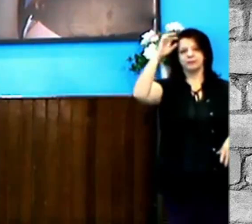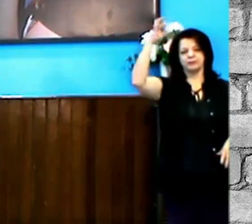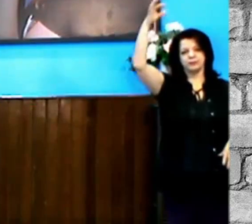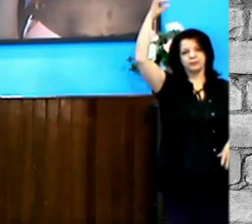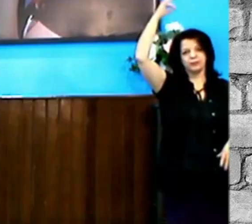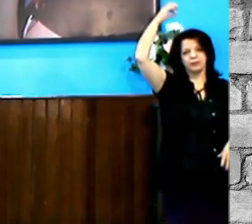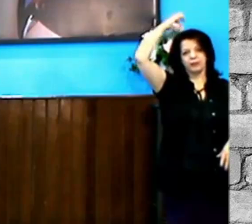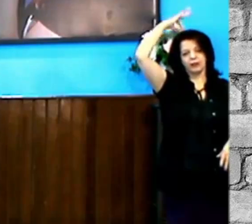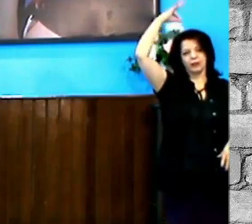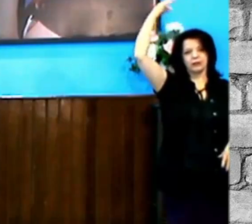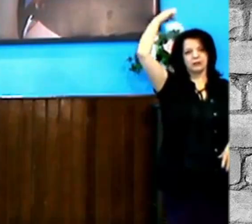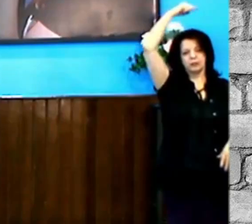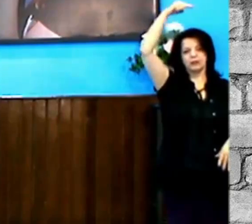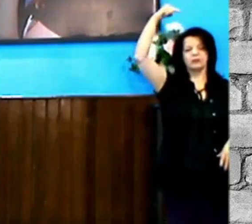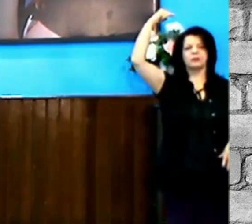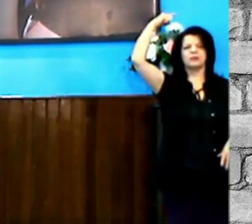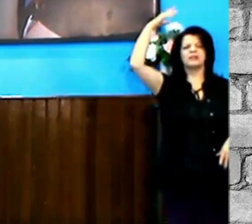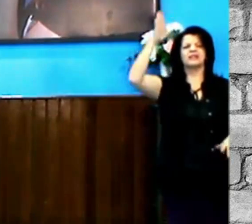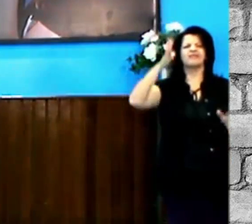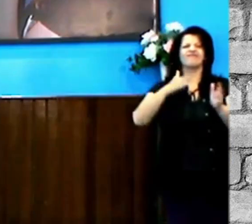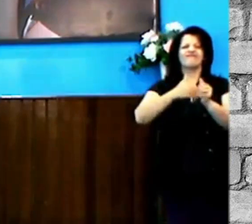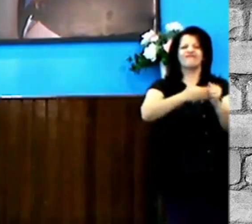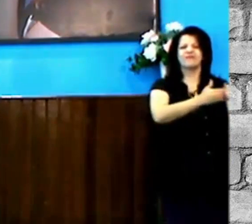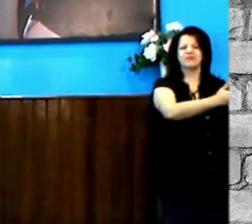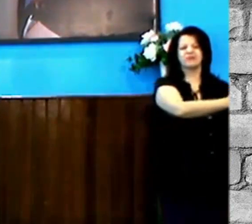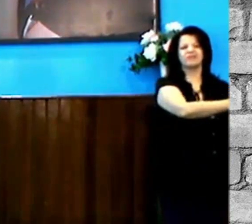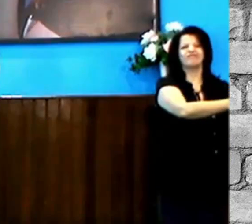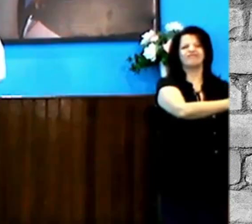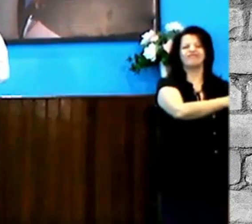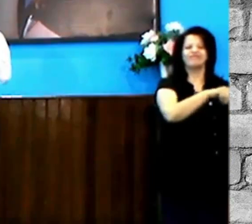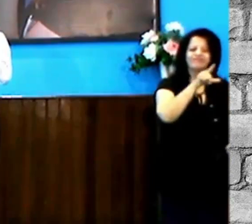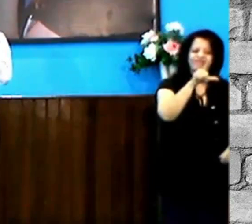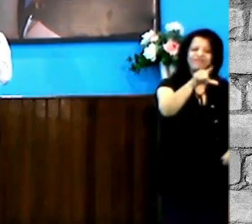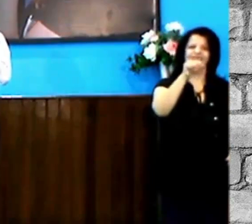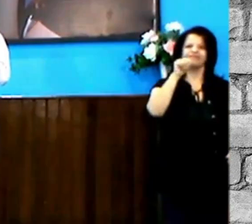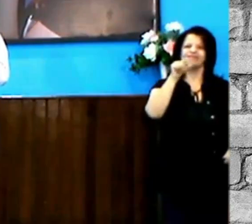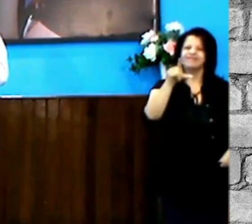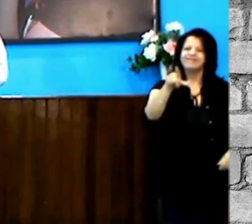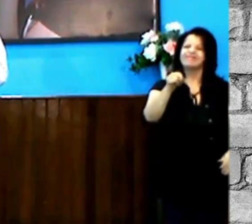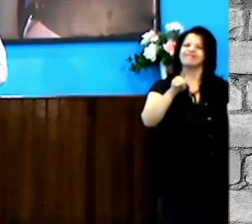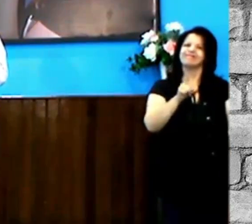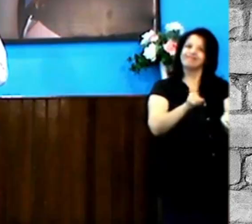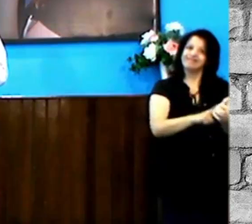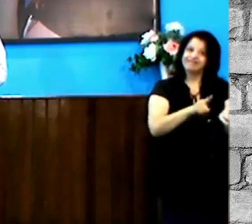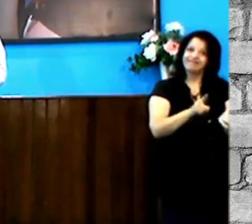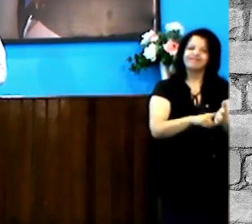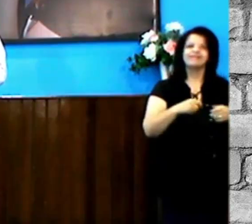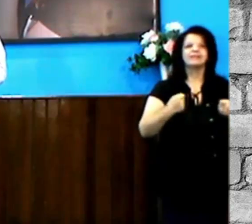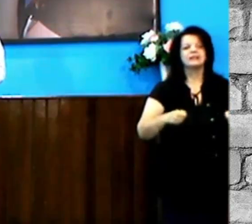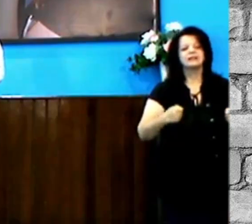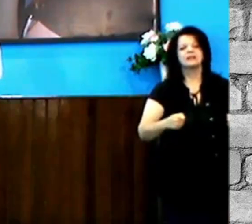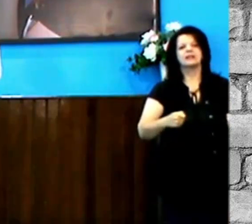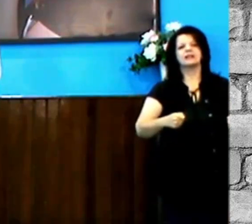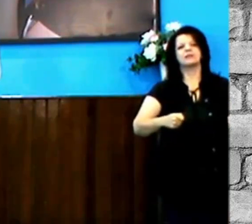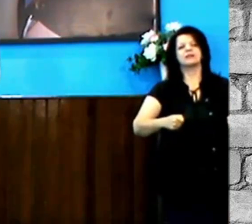muitas decisões importantes que nós precisamos tomar. O Carlinhos vai orar por isso. Nós estamos vivendo momentos decisivos em nossa igreja,